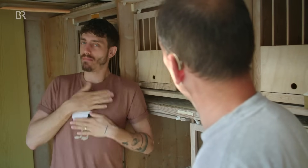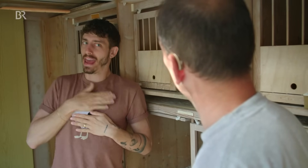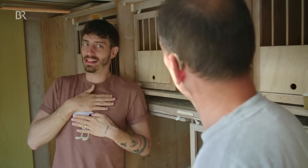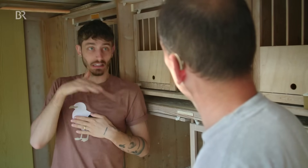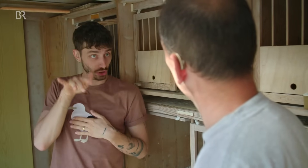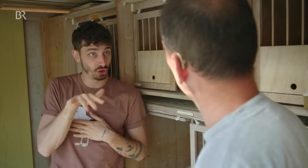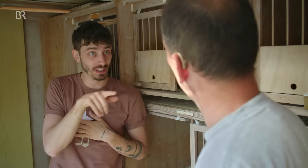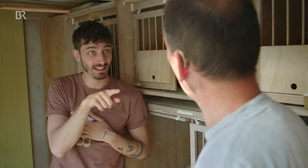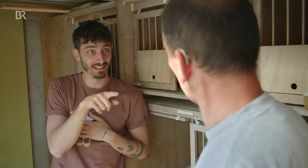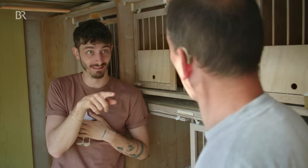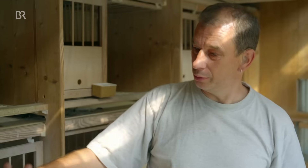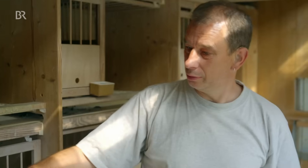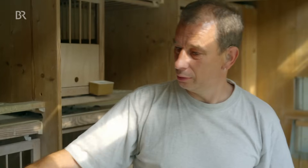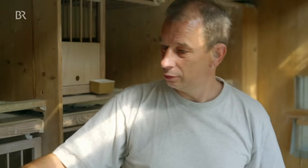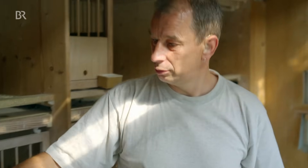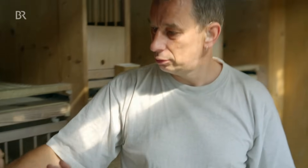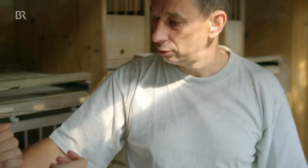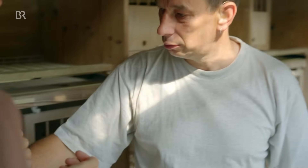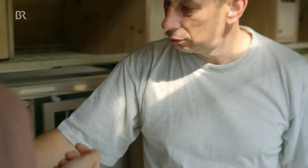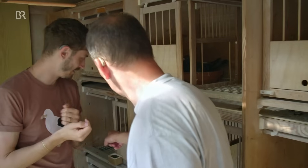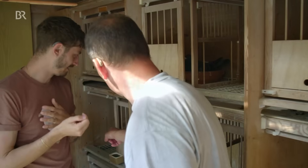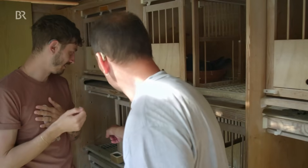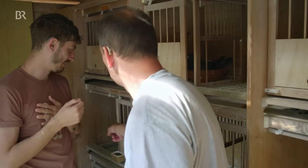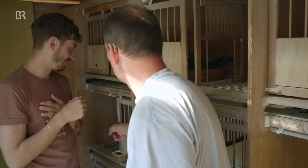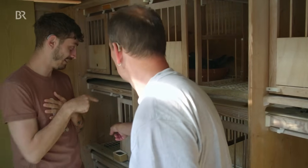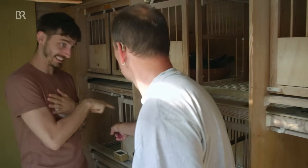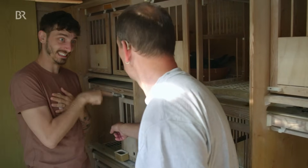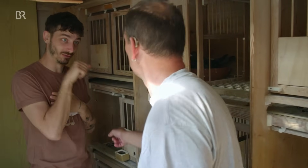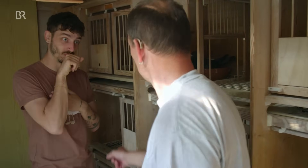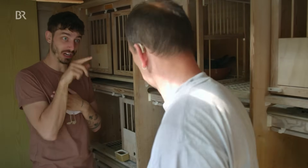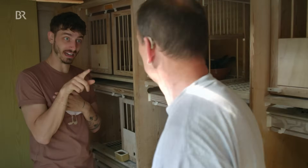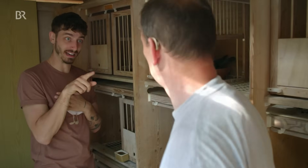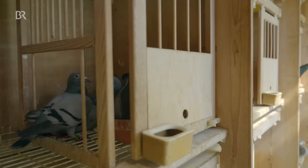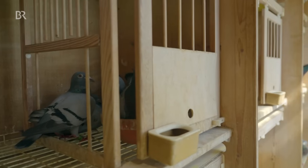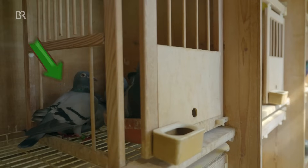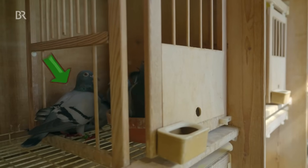hergeben würdest? Ja, ihn hier zum Beispiel. Den magst du am liebsten? Ja.